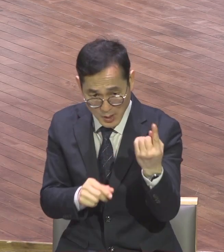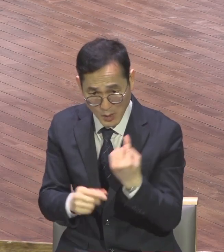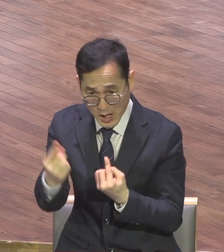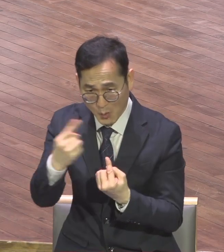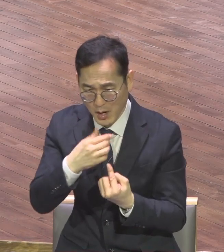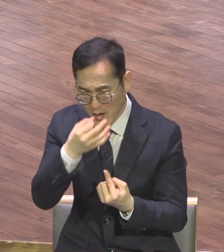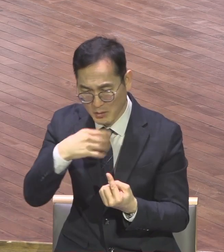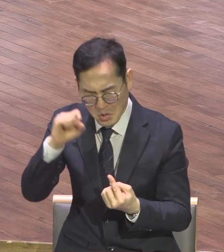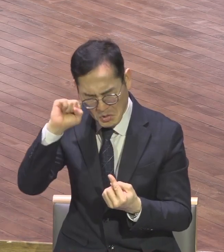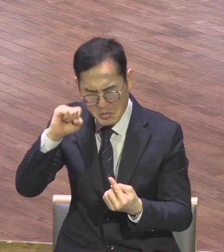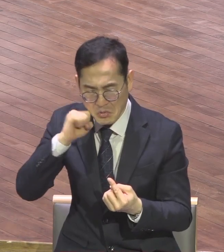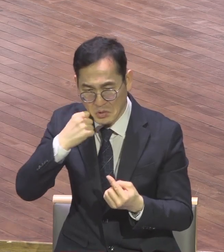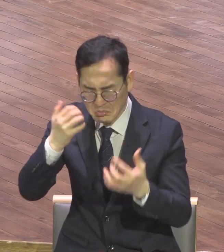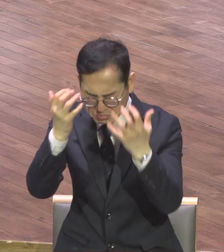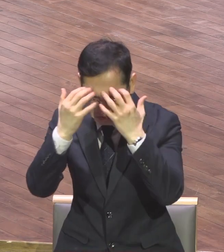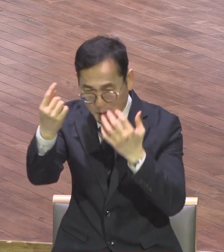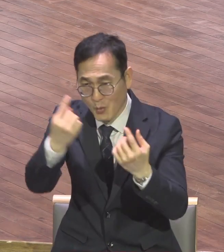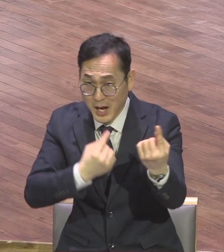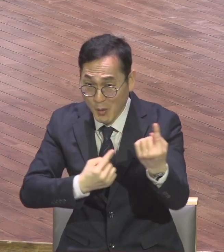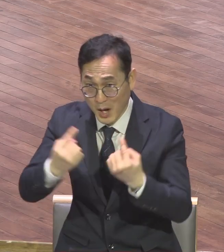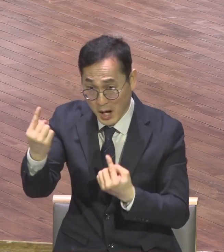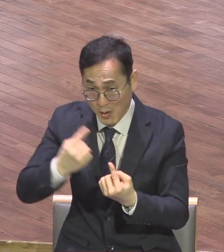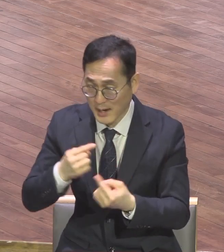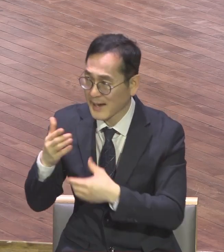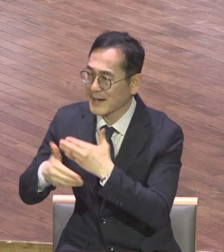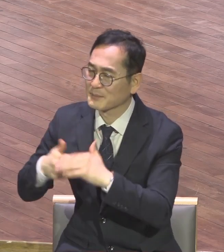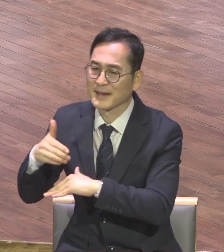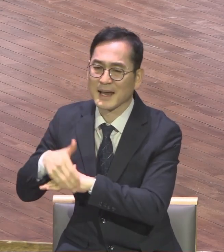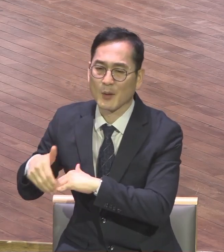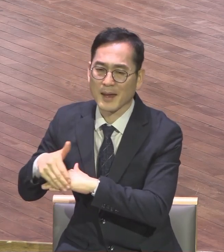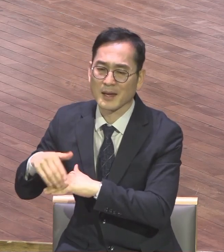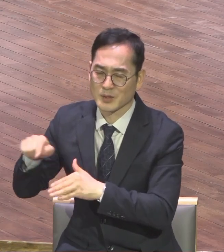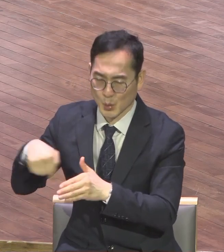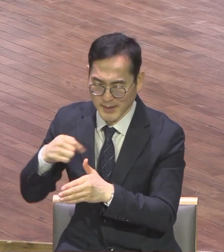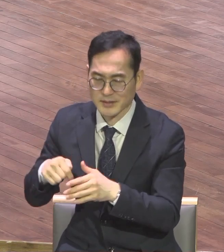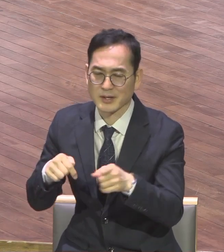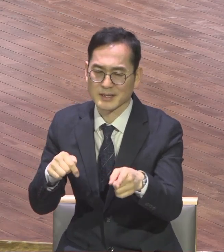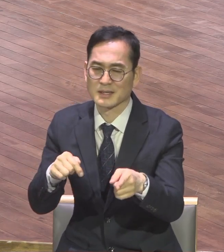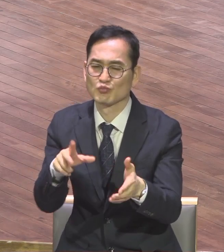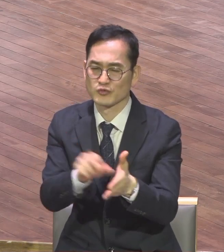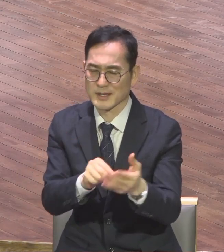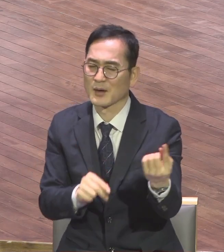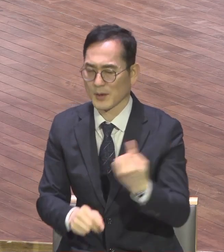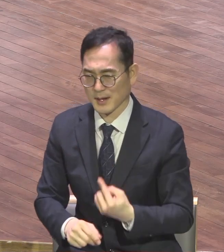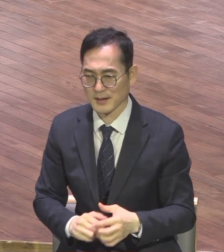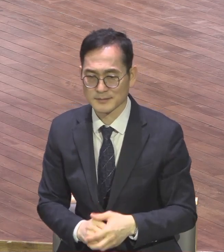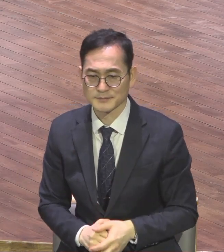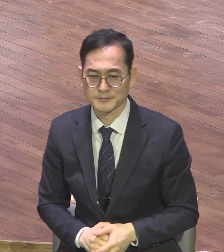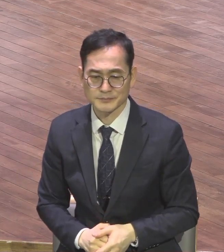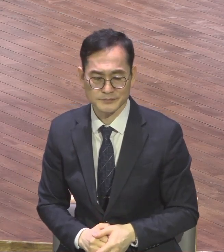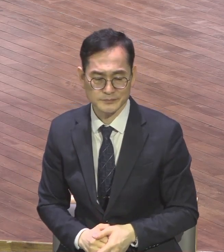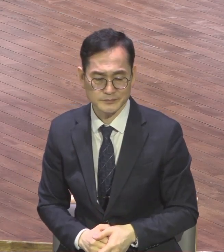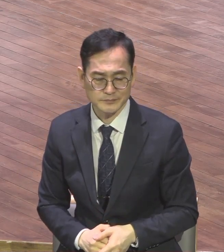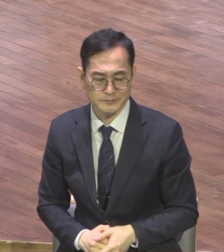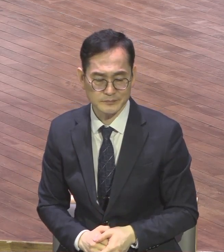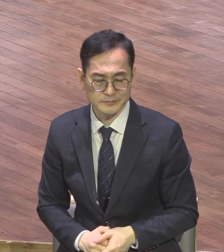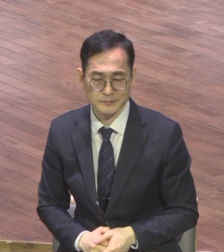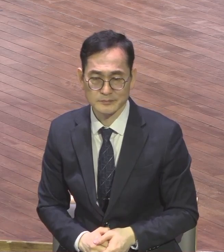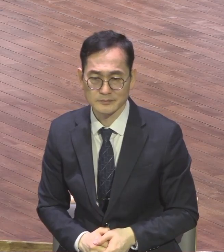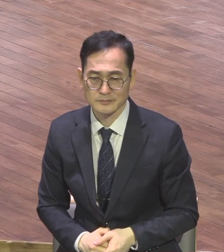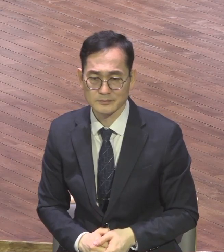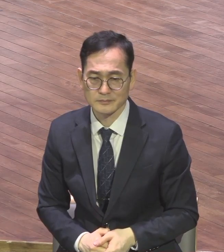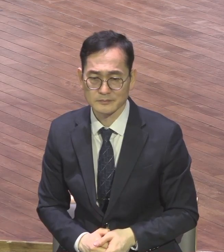들어있다는 영적 눈을 열고 바라보시기 바랍니다. 우연이라는 게 없어요. 우리에게는 전부 다 내가 잘했든 못했든